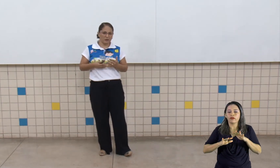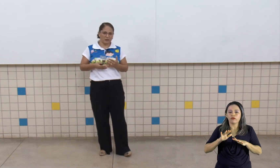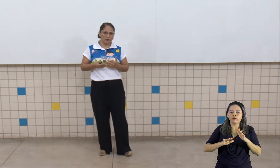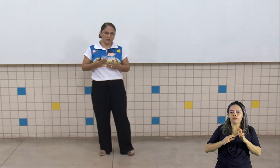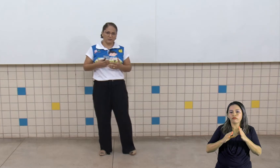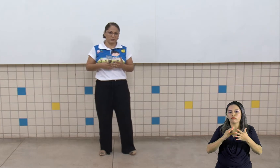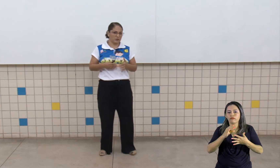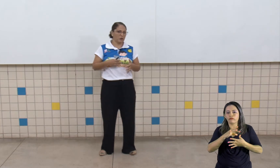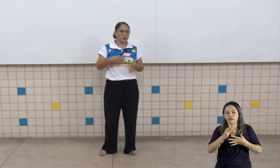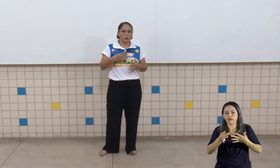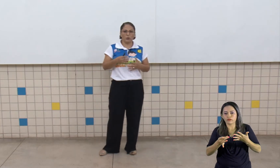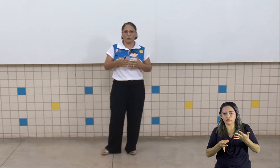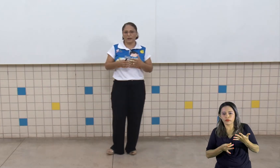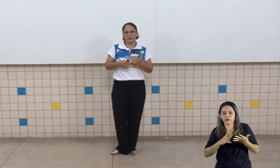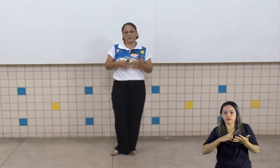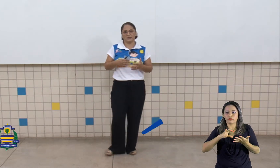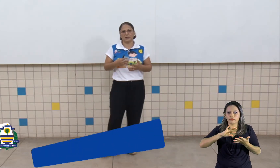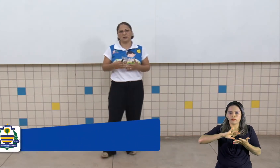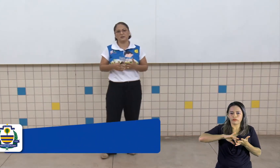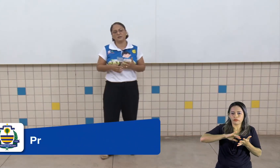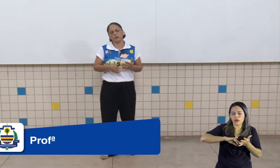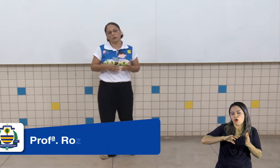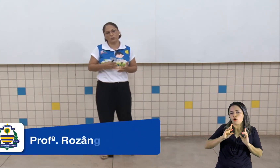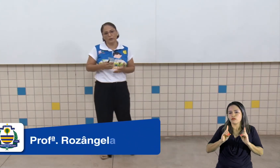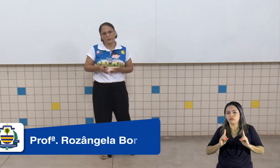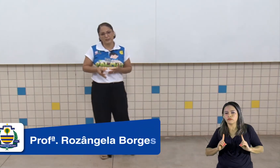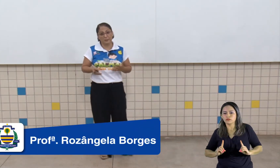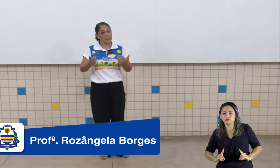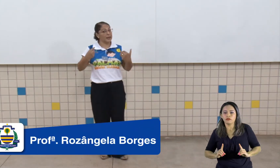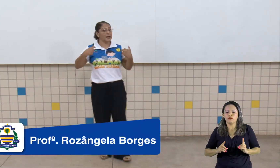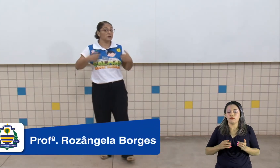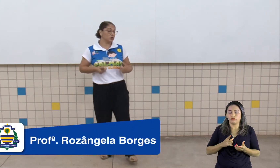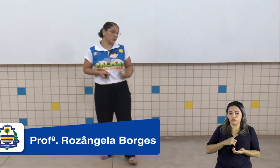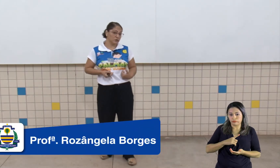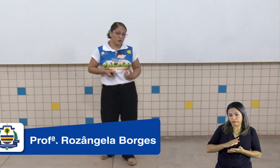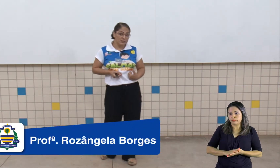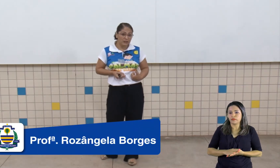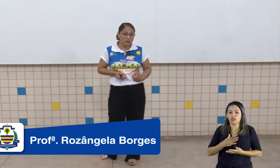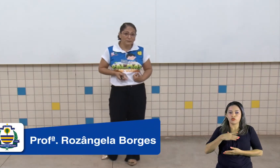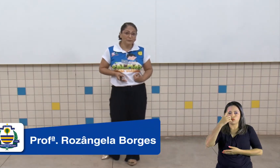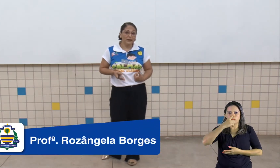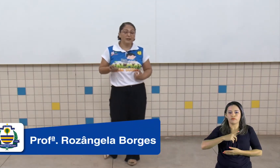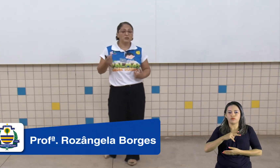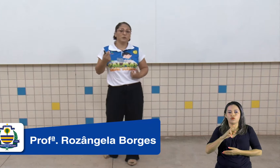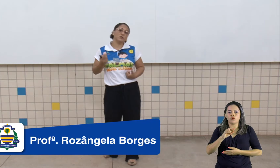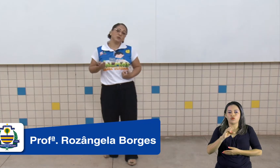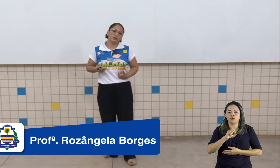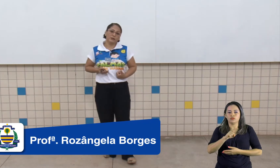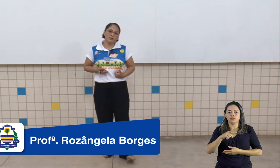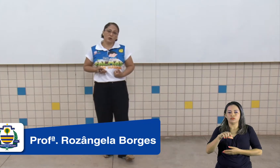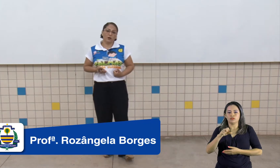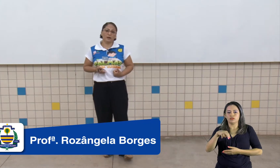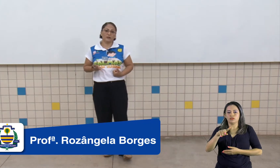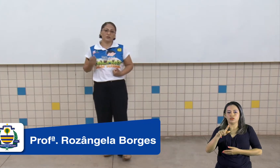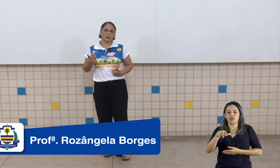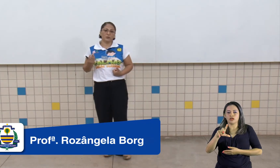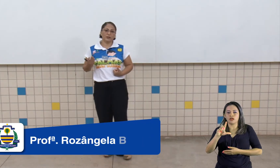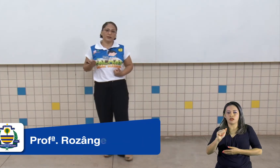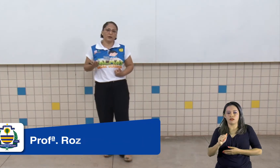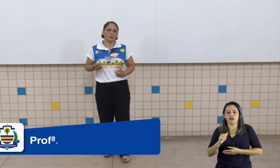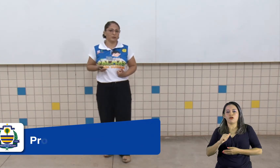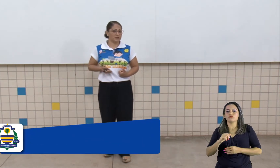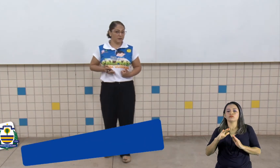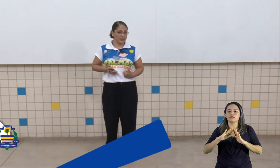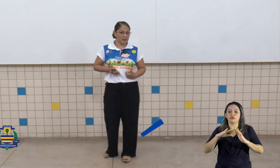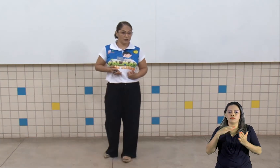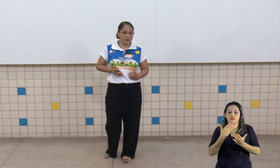componentes causa na nossa visão, ou a deficiência, ou alguma coisa assim. Eu sou a professora Rosângela, sou professora da Escola de Tempo